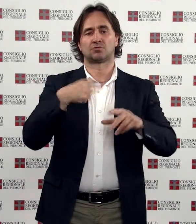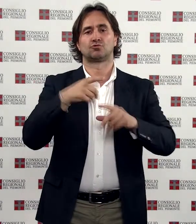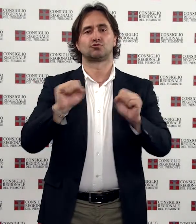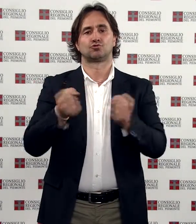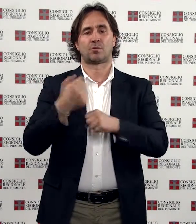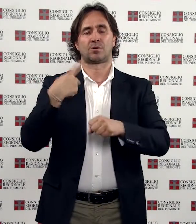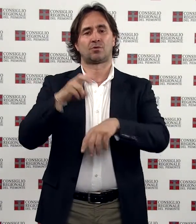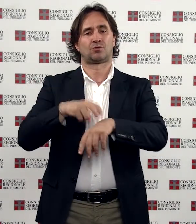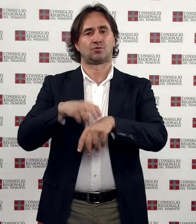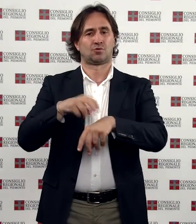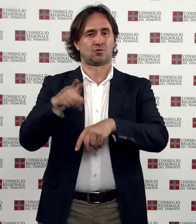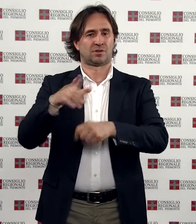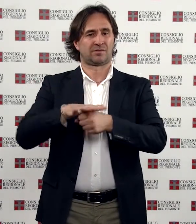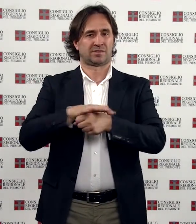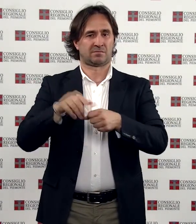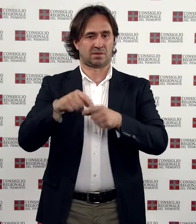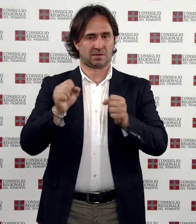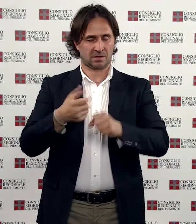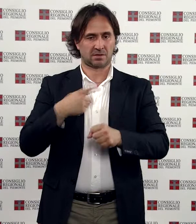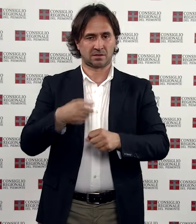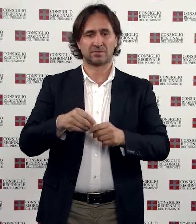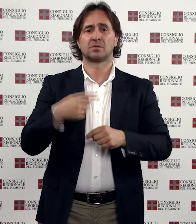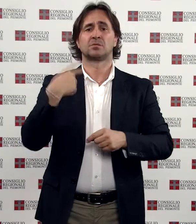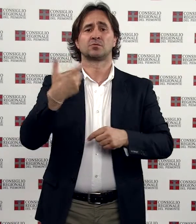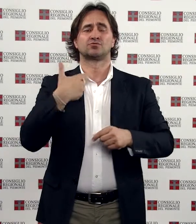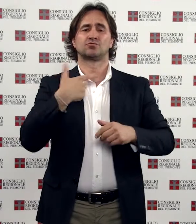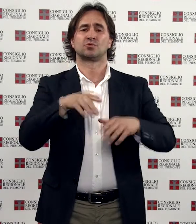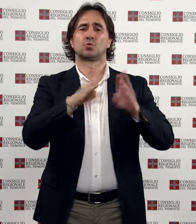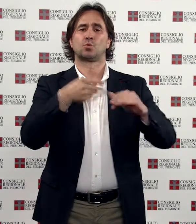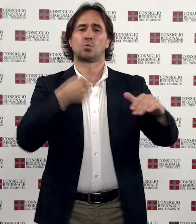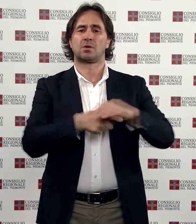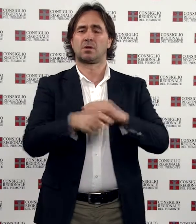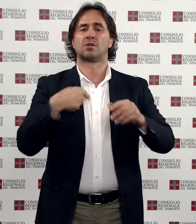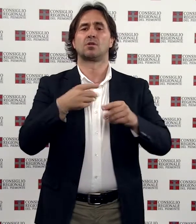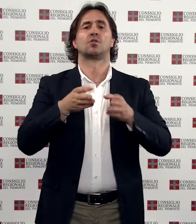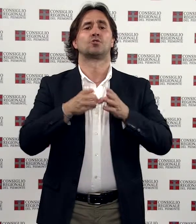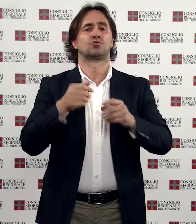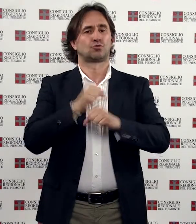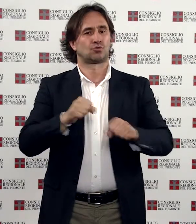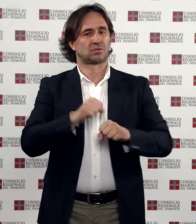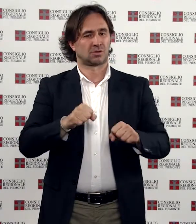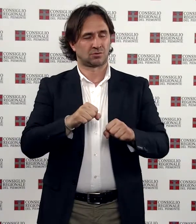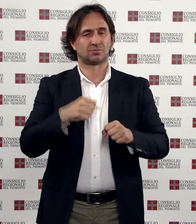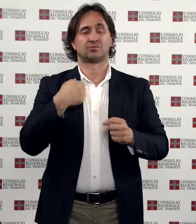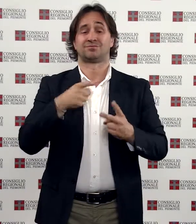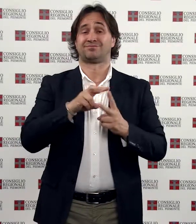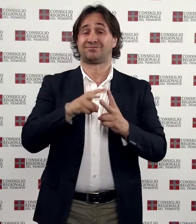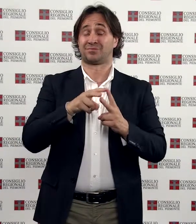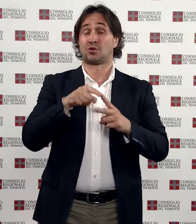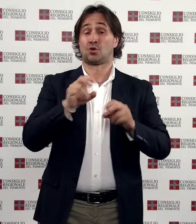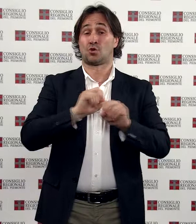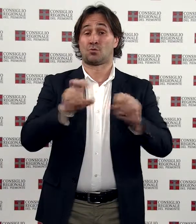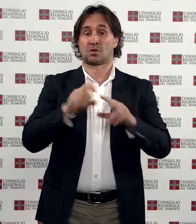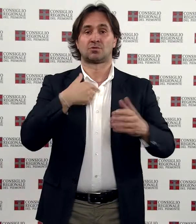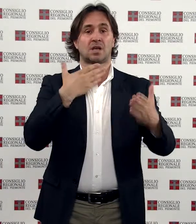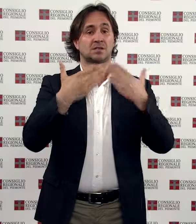dei medici di base e sul progetto per la realizzazione del tunnel di Corso Grosseto a Torino. Su entrambe le comunicazioni l'Assemblea ha